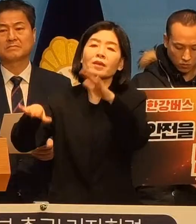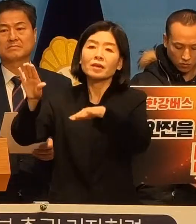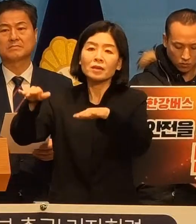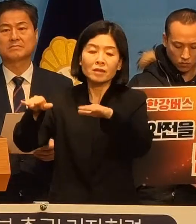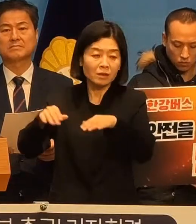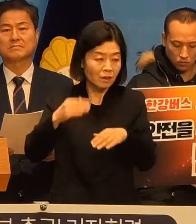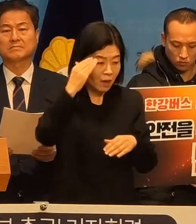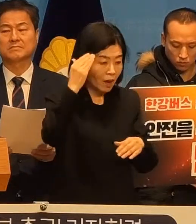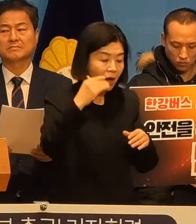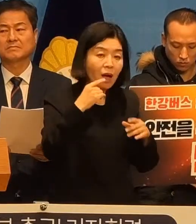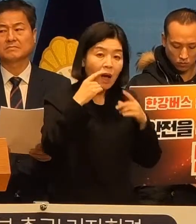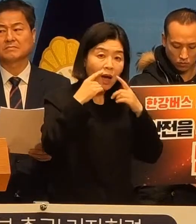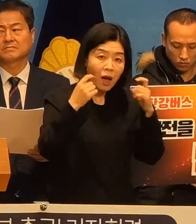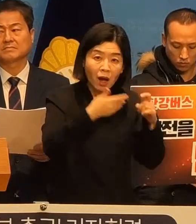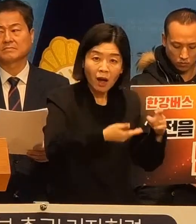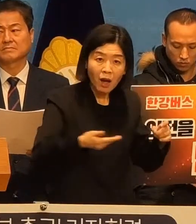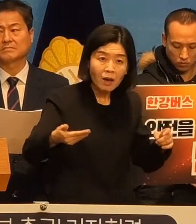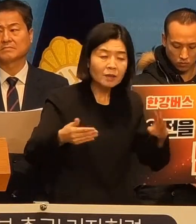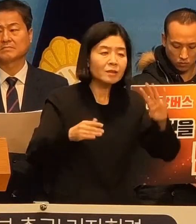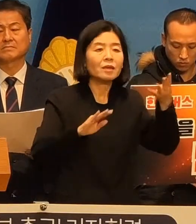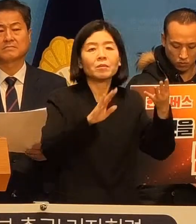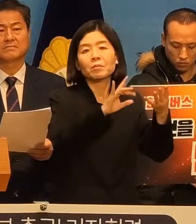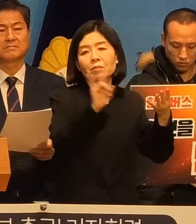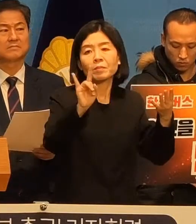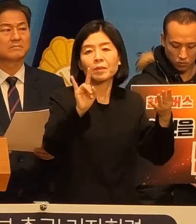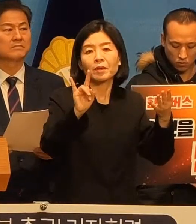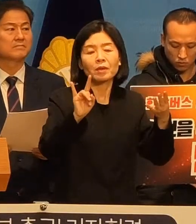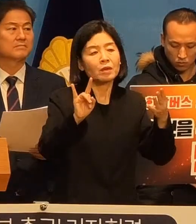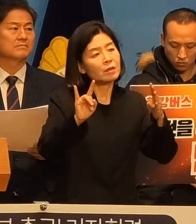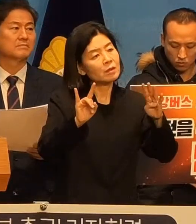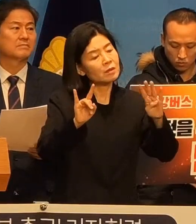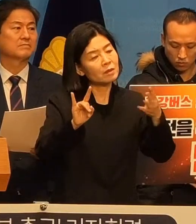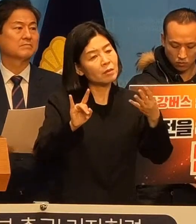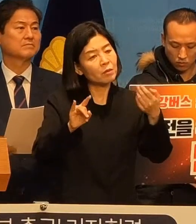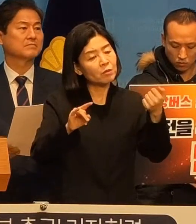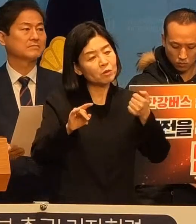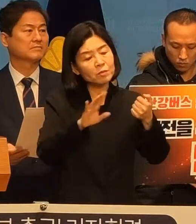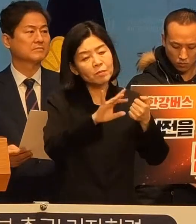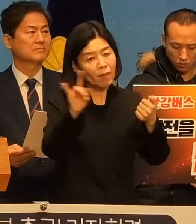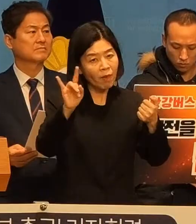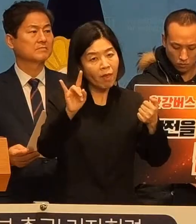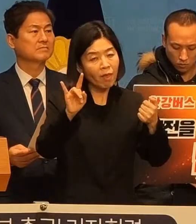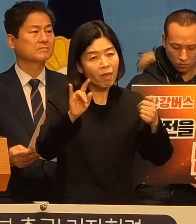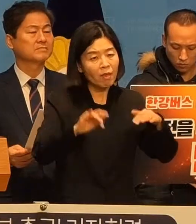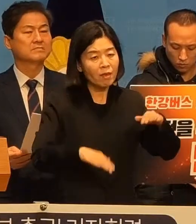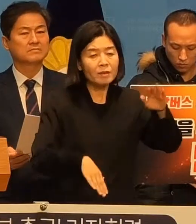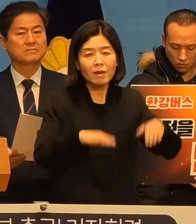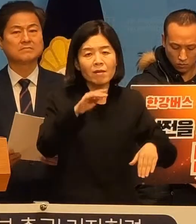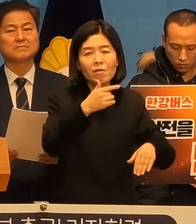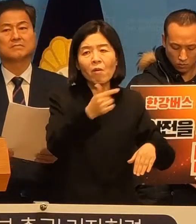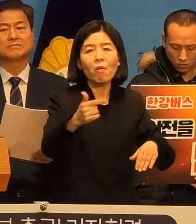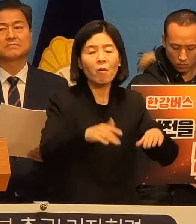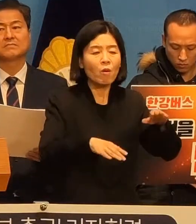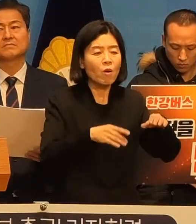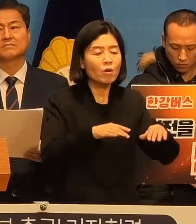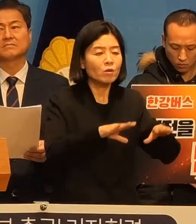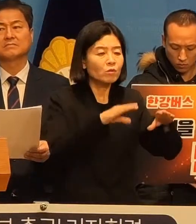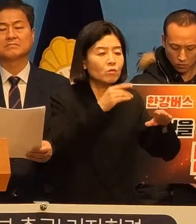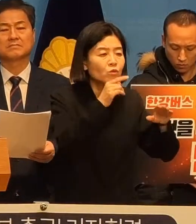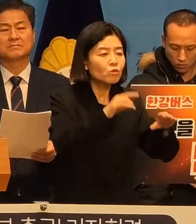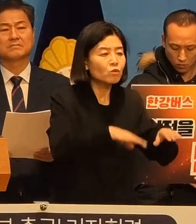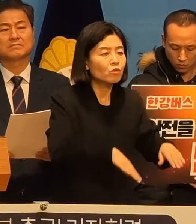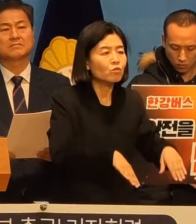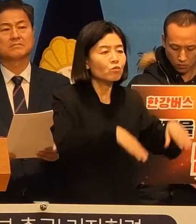하지만 한강의 경우는 400배 또는 450배 정도쯤이 차이가 나는 굉장히 수량의 변동이 큰